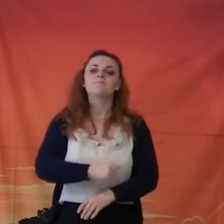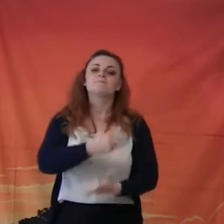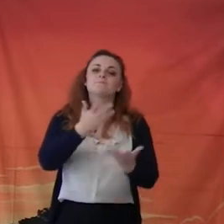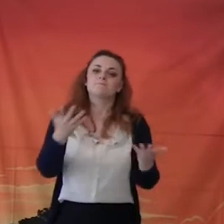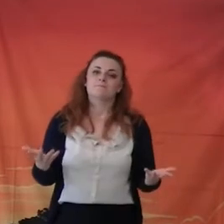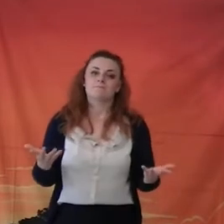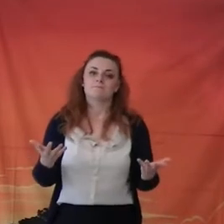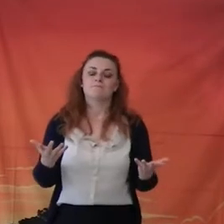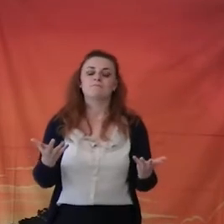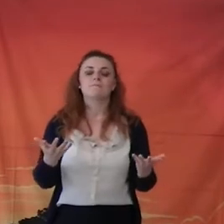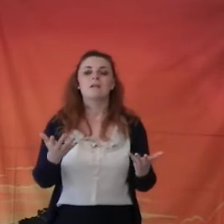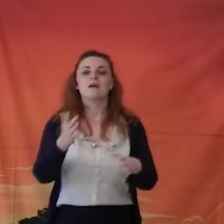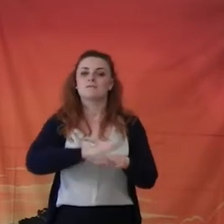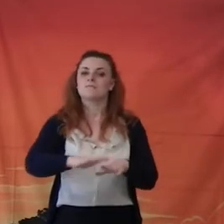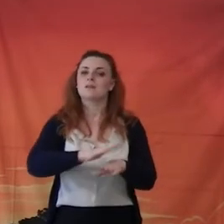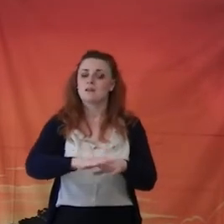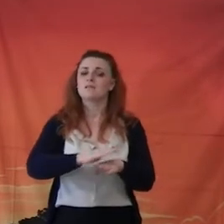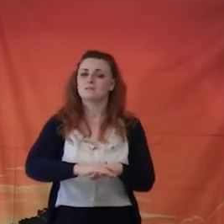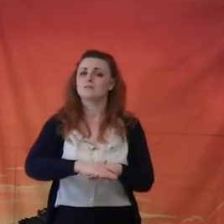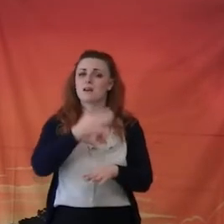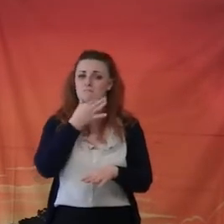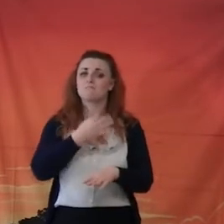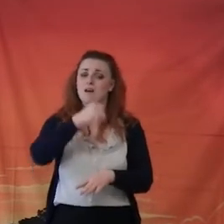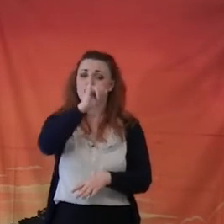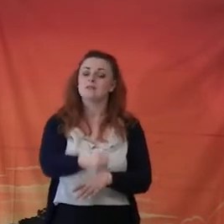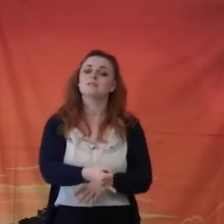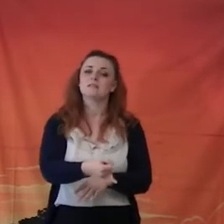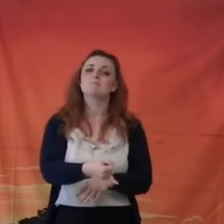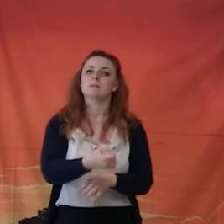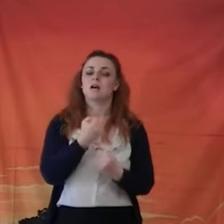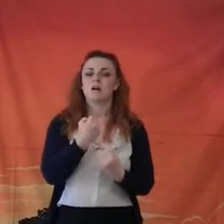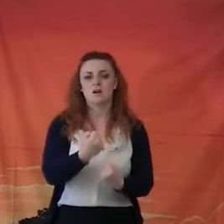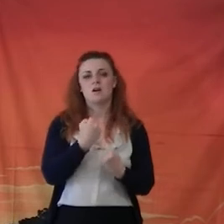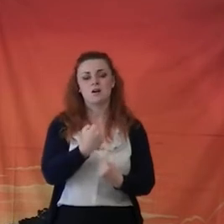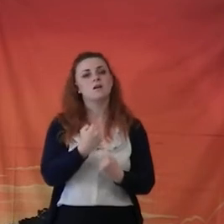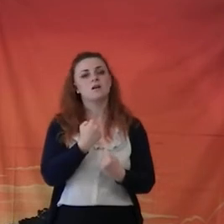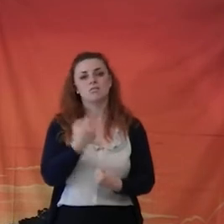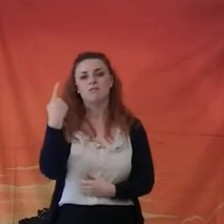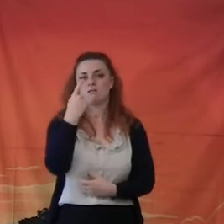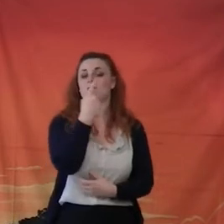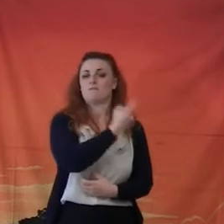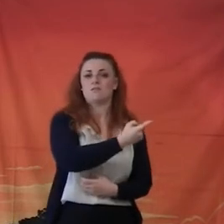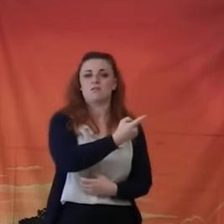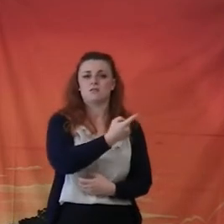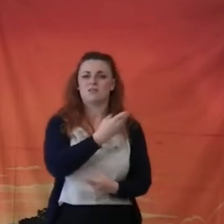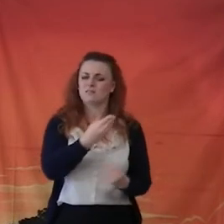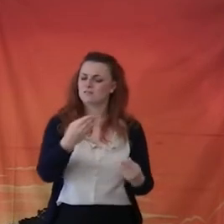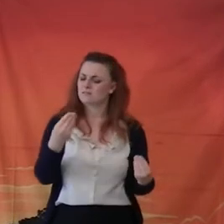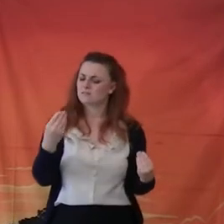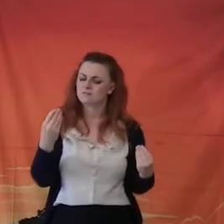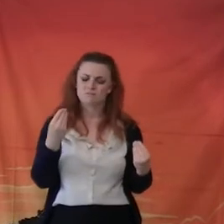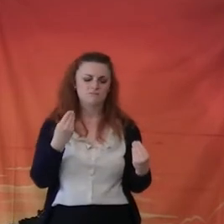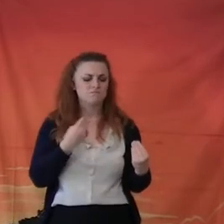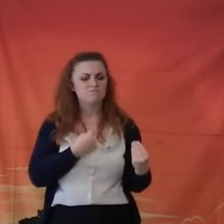è stato molto bello, ma è stato anche molto duro, perché molte volte ci siamo sentiti soli, ci siamo